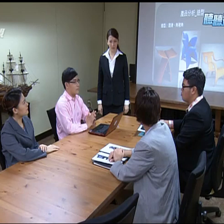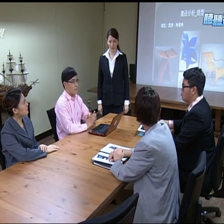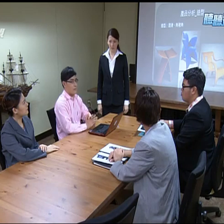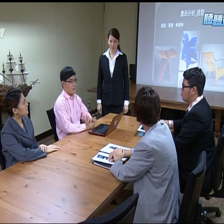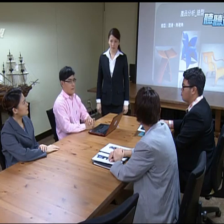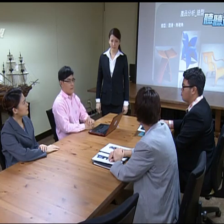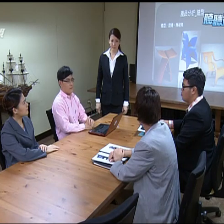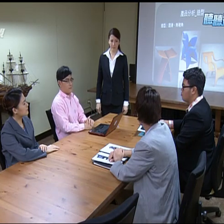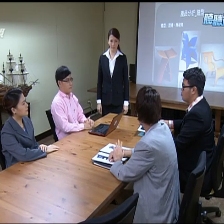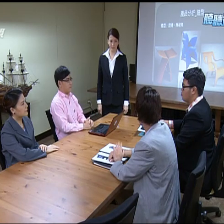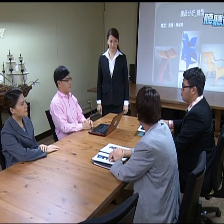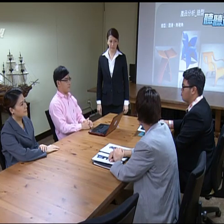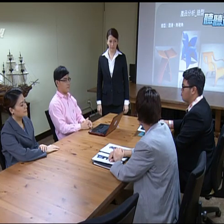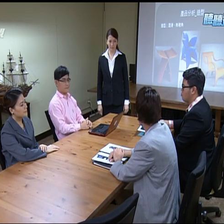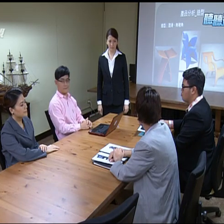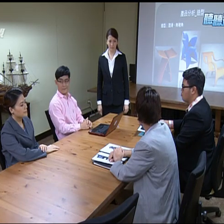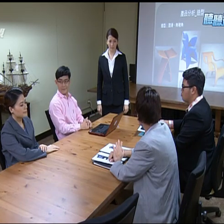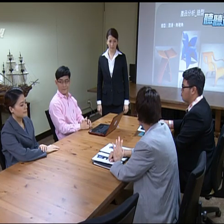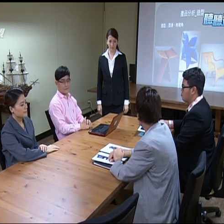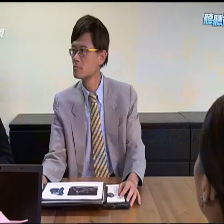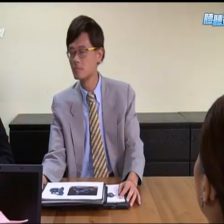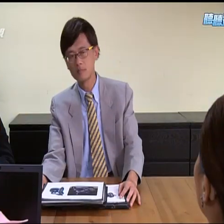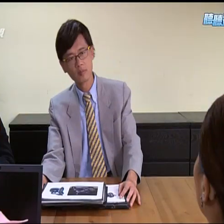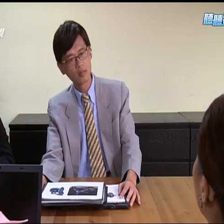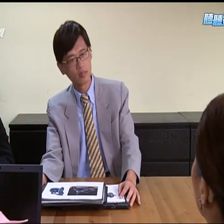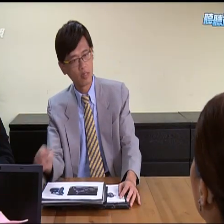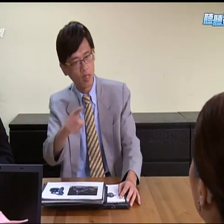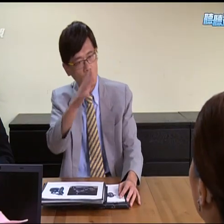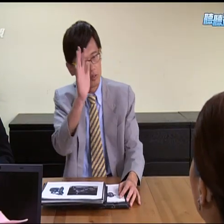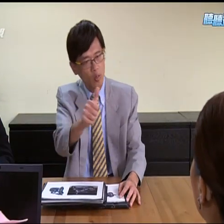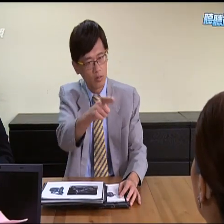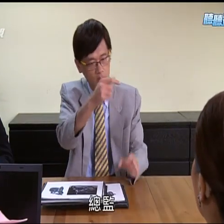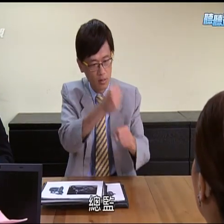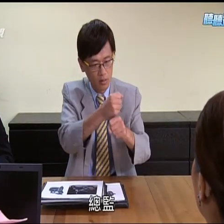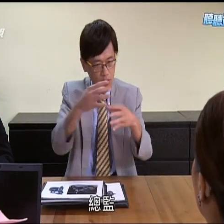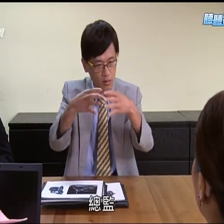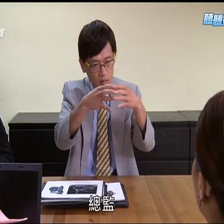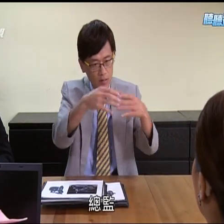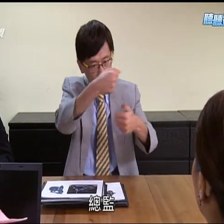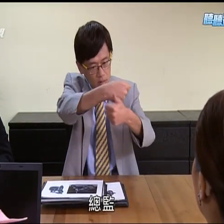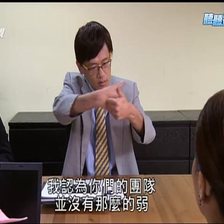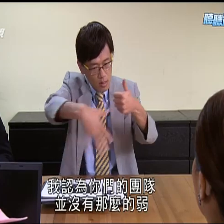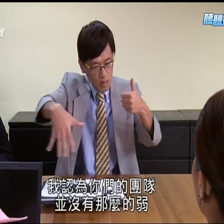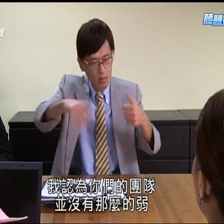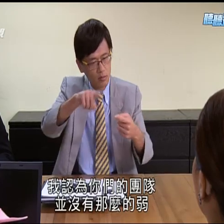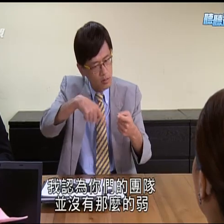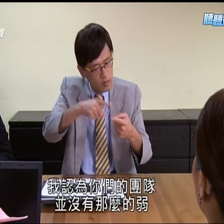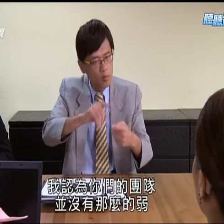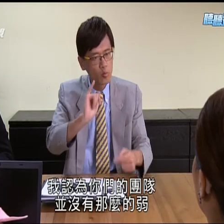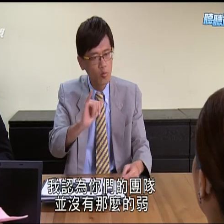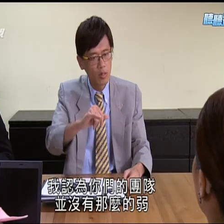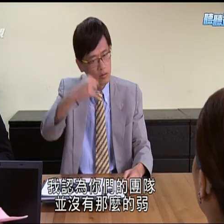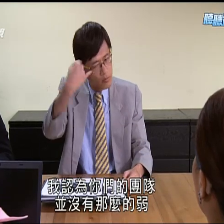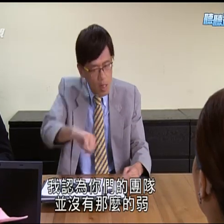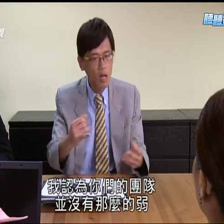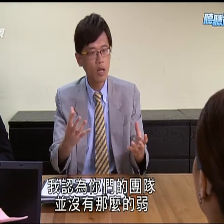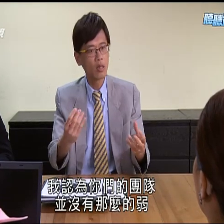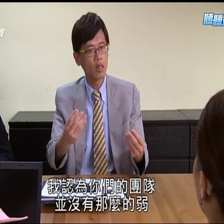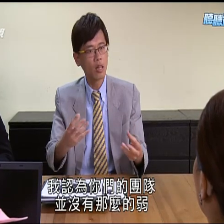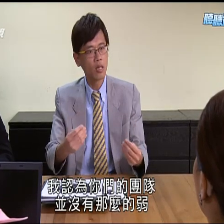总监呢， 我认为你们的团队啊，并没有那么的